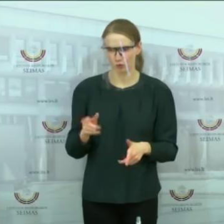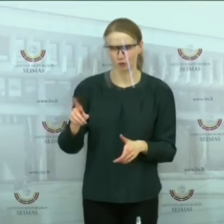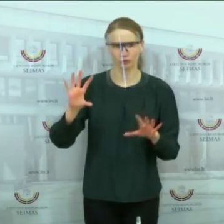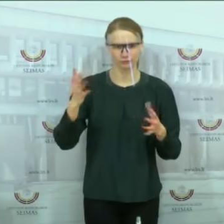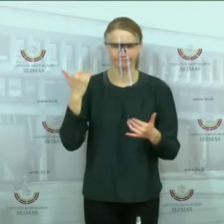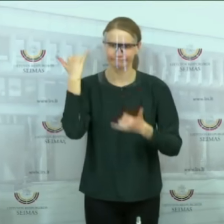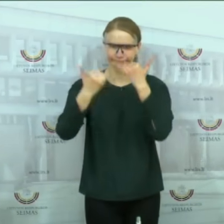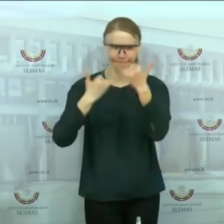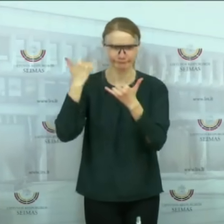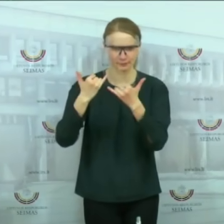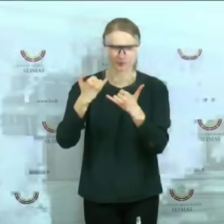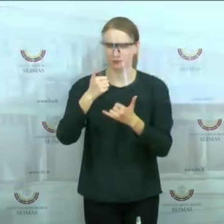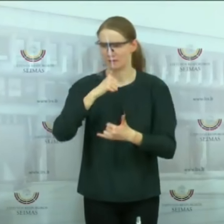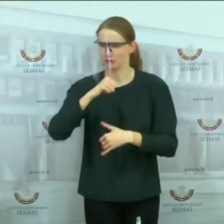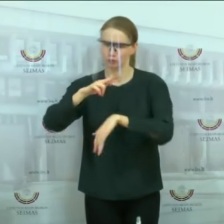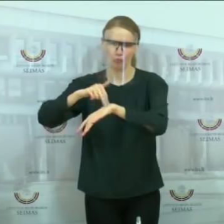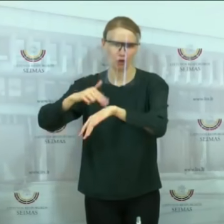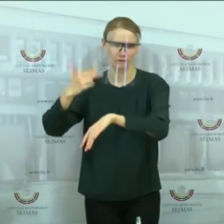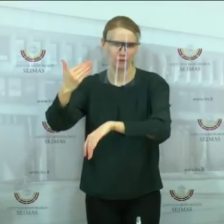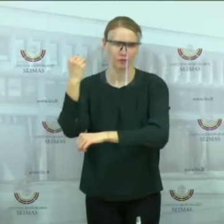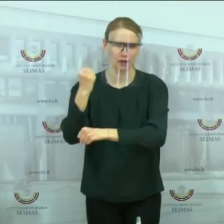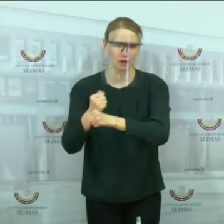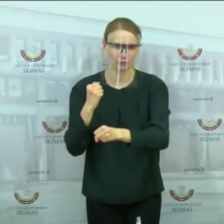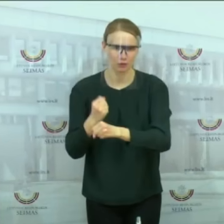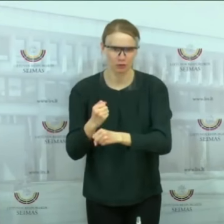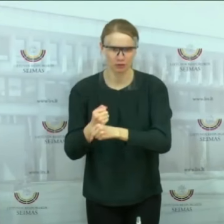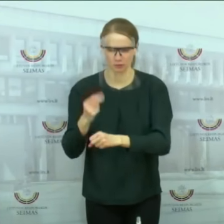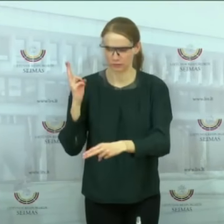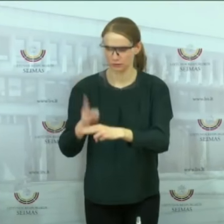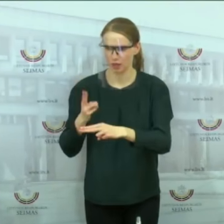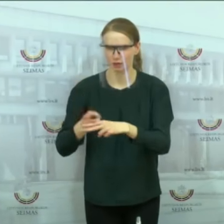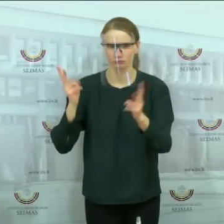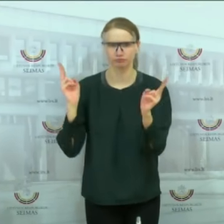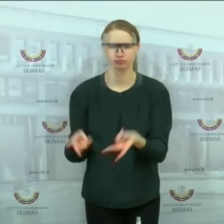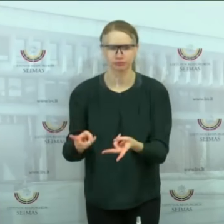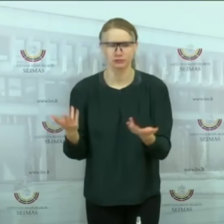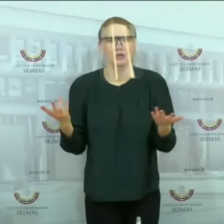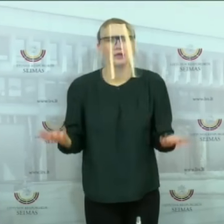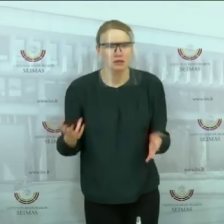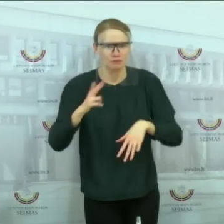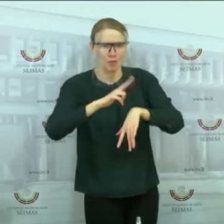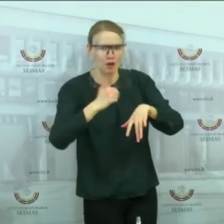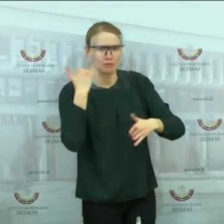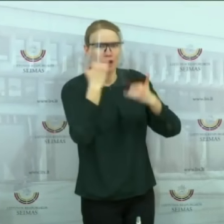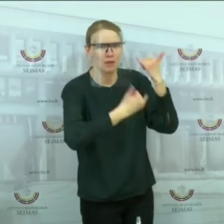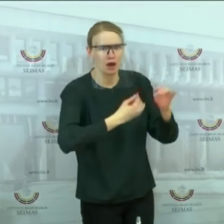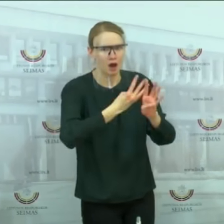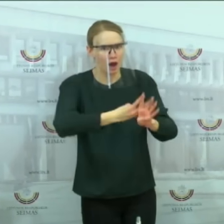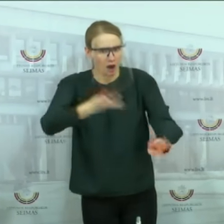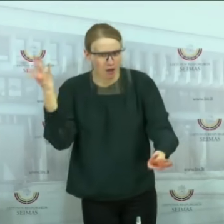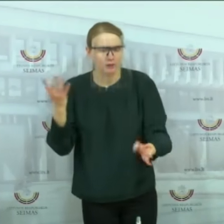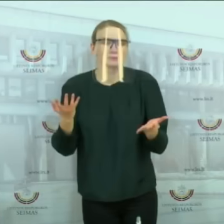arba iškritus galėtų sutrikti reikšmingai strategiškai svarbių įmonių